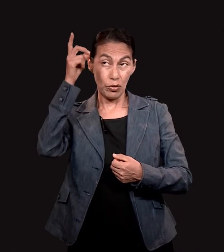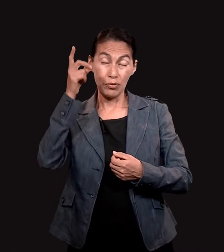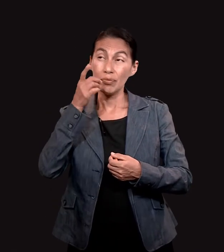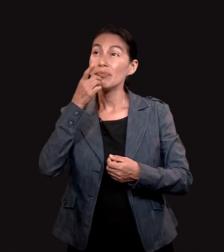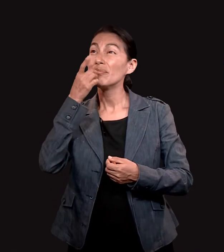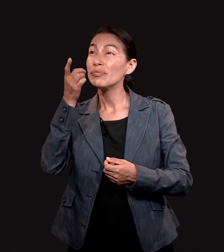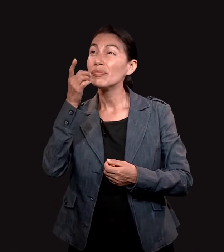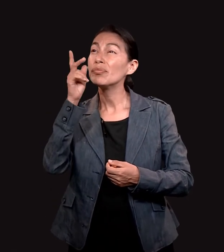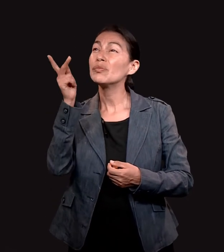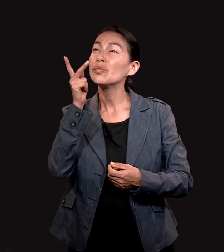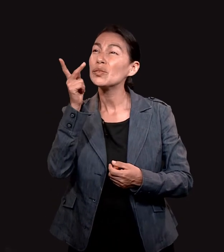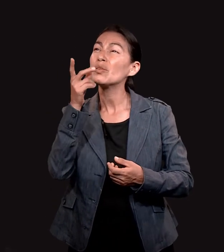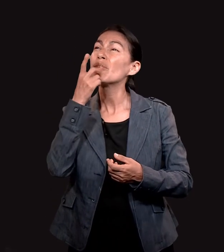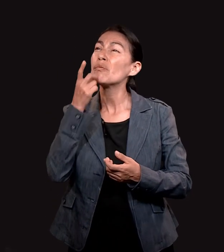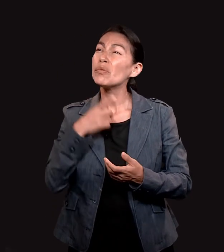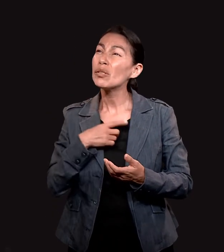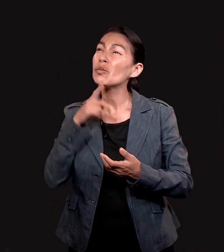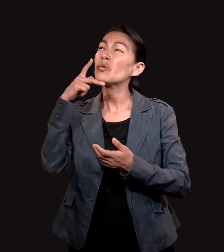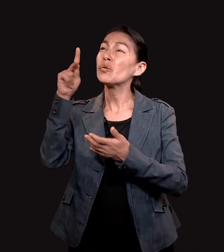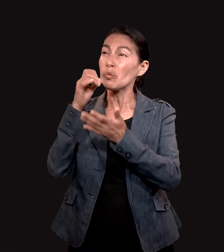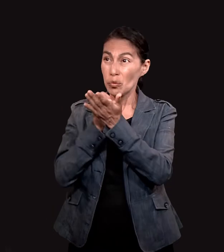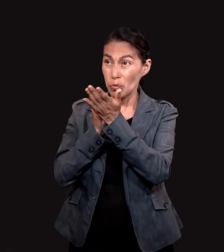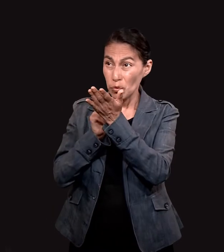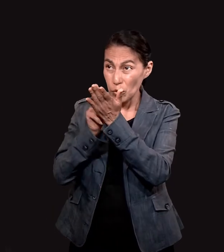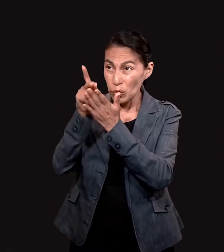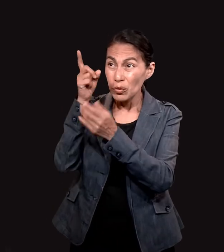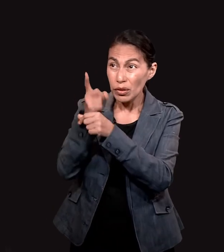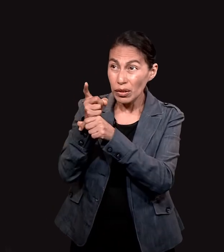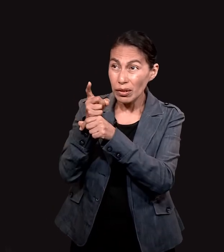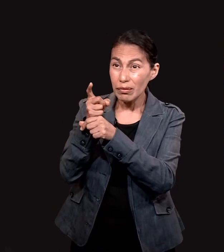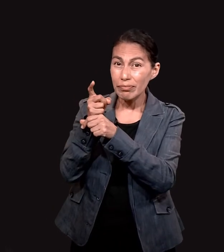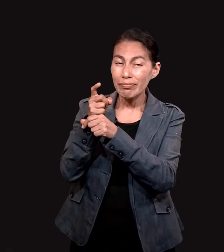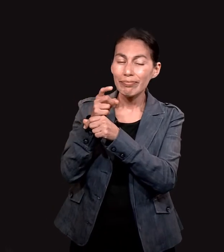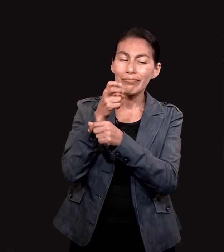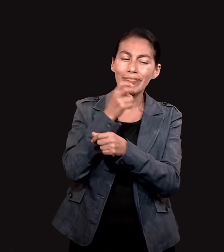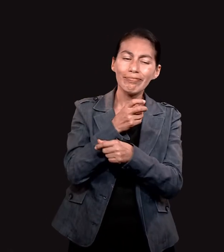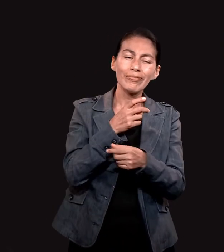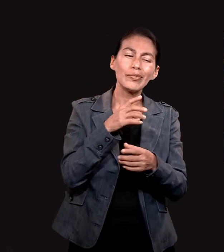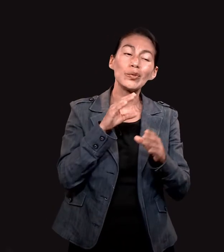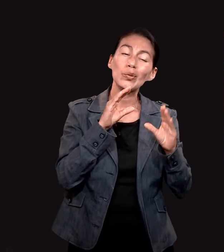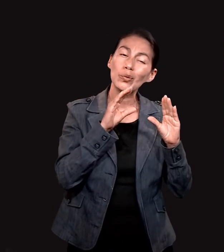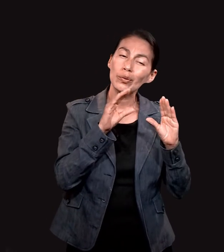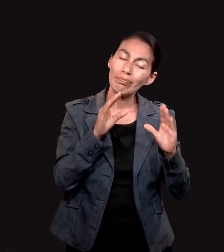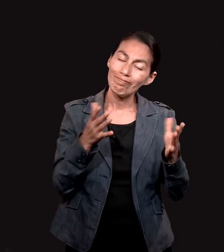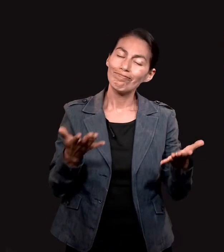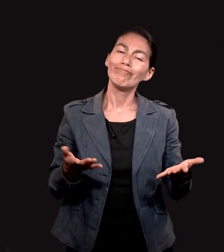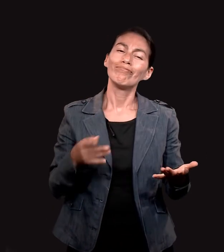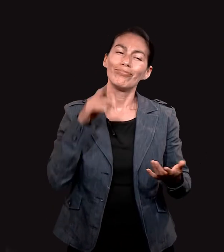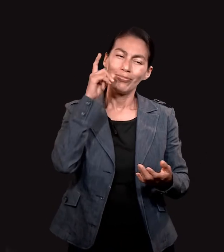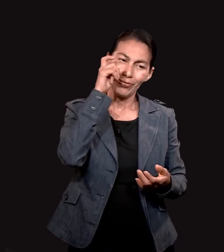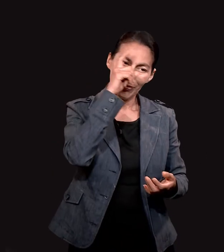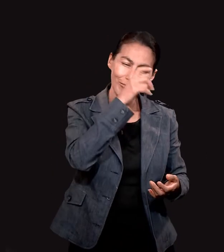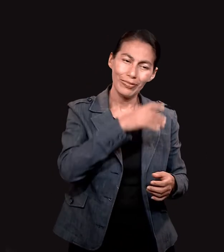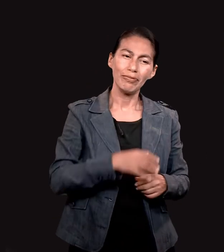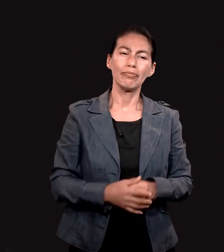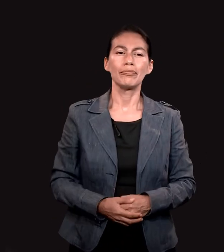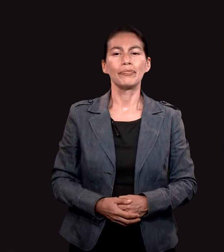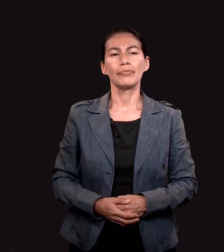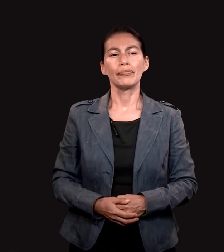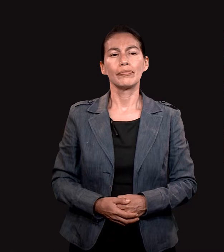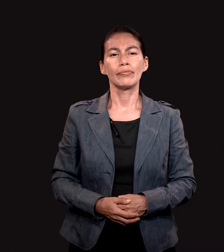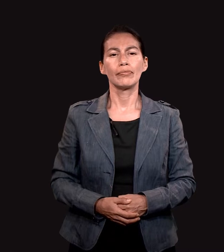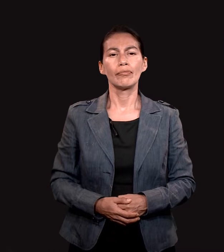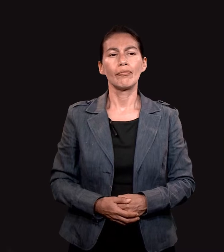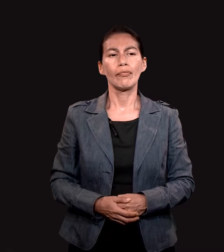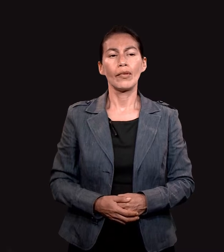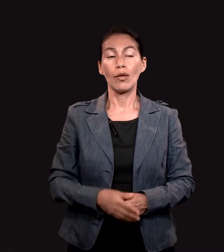si no lo hemos sometido al escrutinio y a la voluntad de Dios, entonces estamos dando pasos muy arriesgados en la